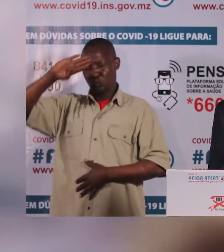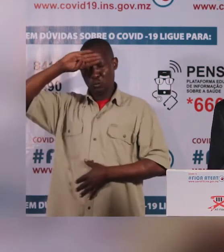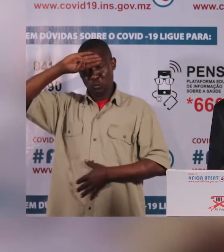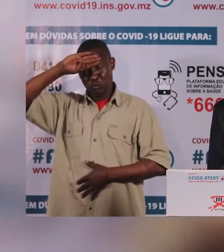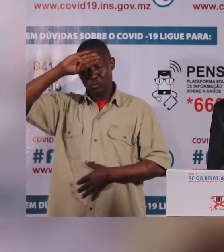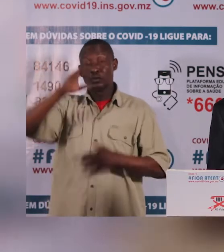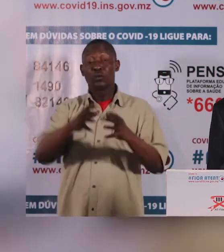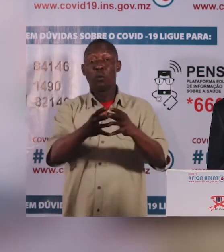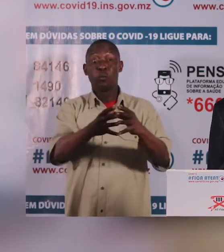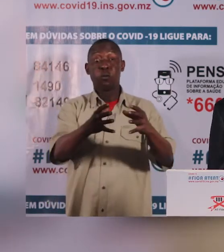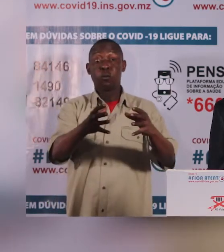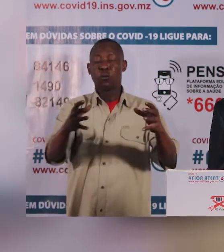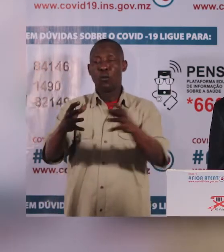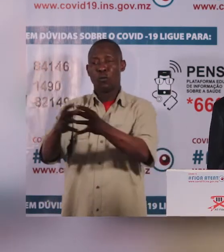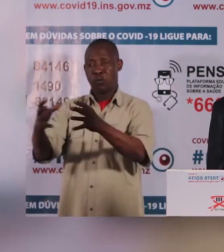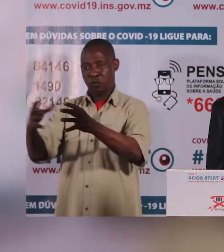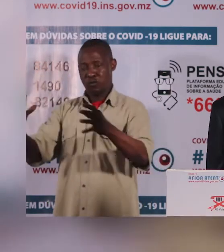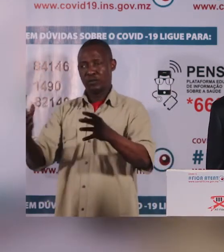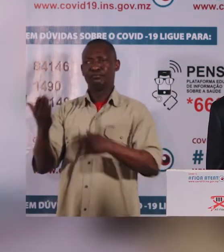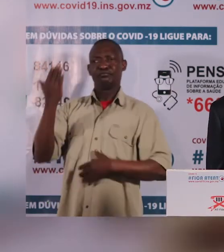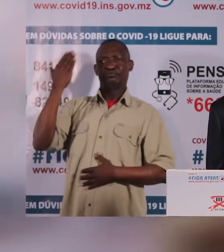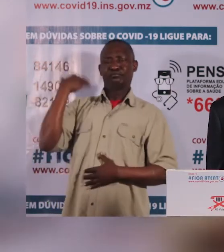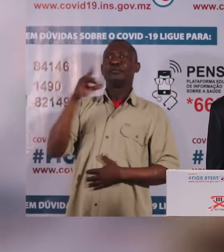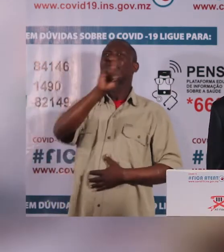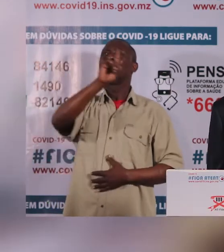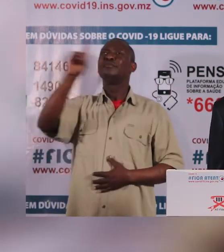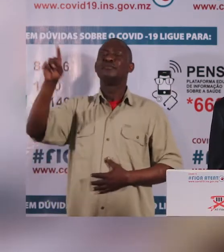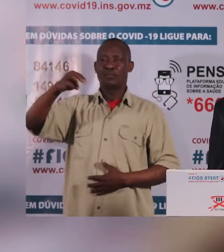mês. Para o mês de maio, nós testamos